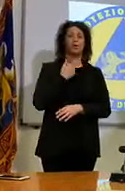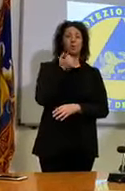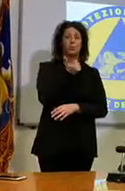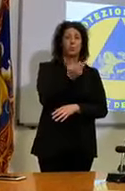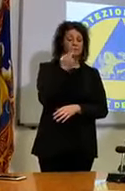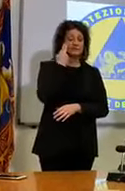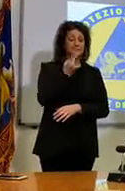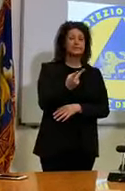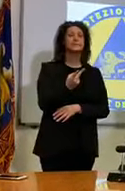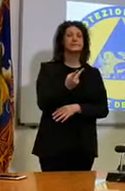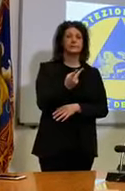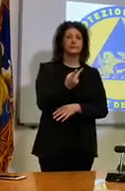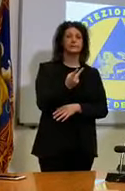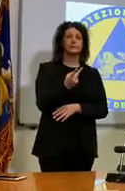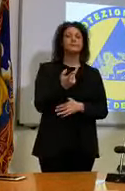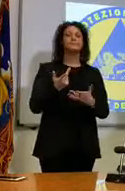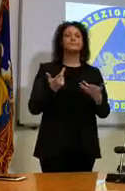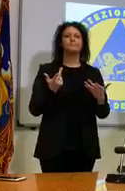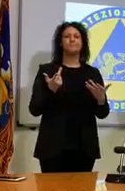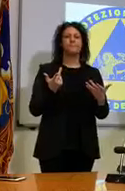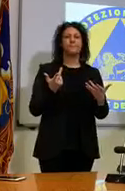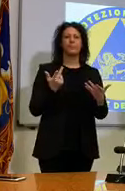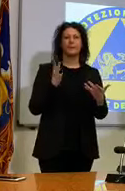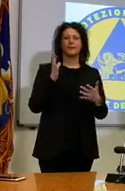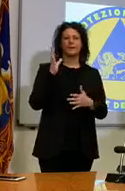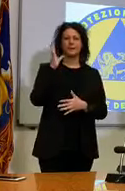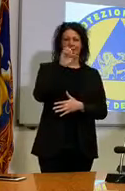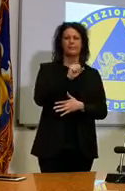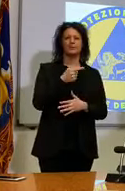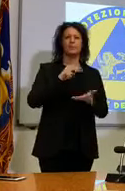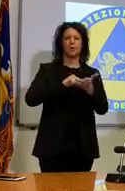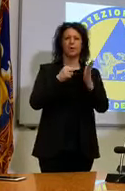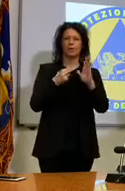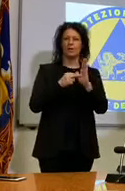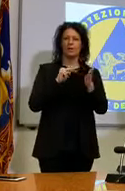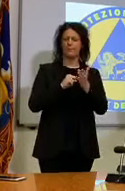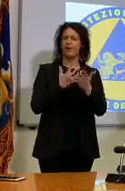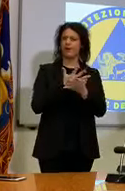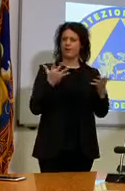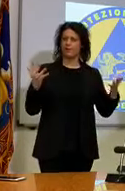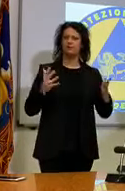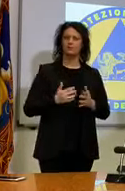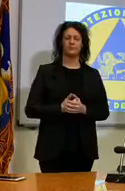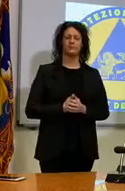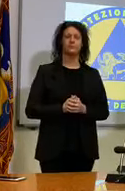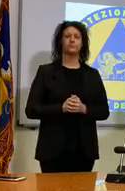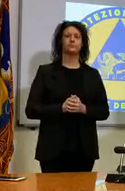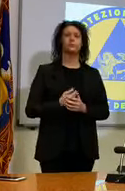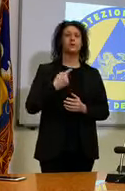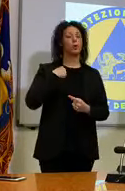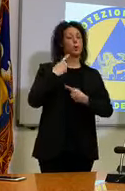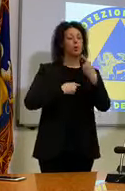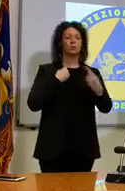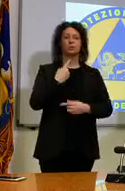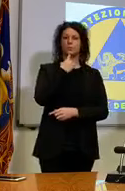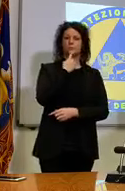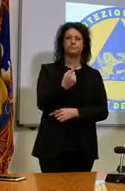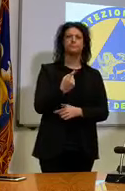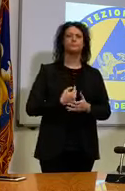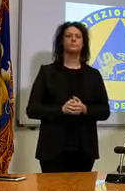dimensione, della dimensione del problema. E continuo a dire che